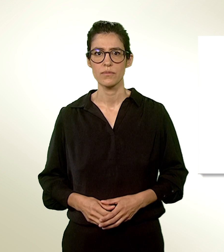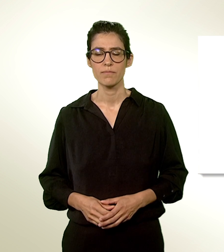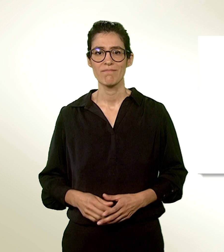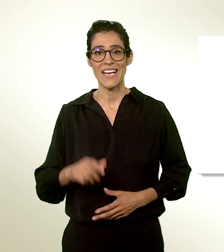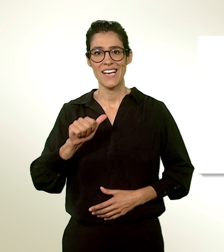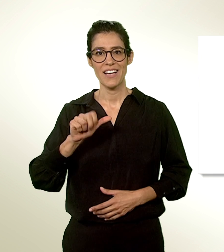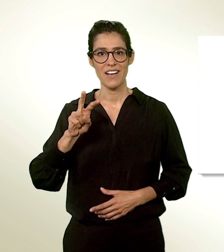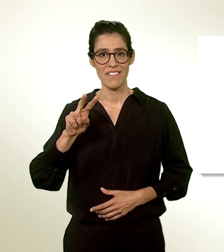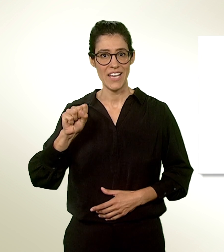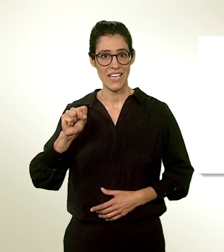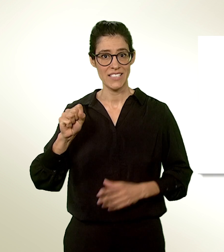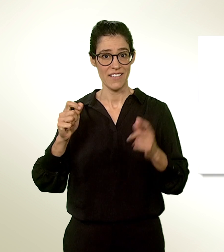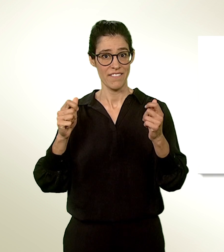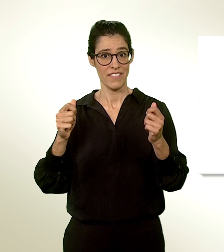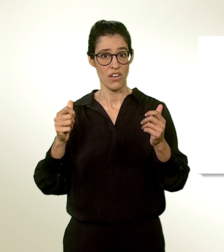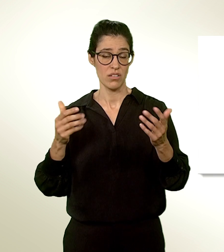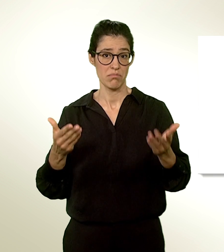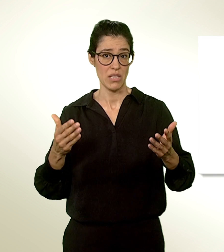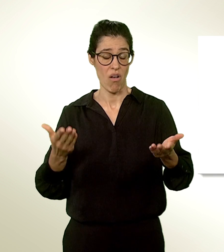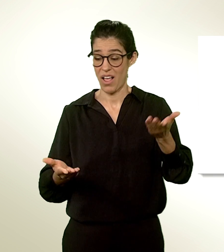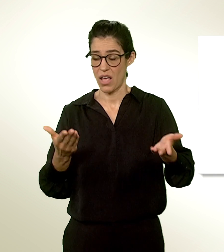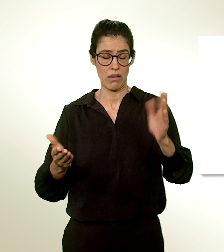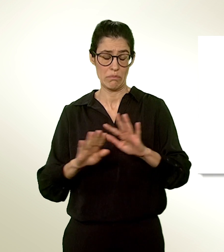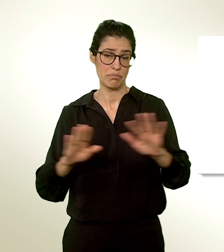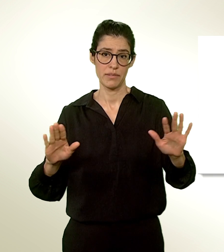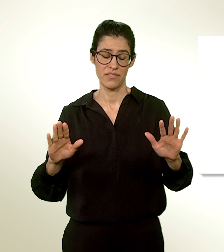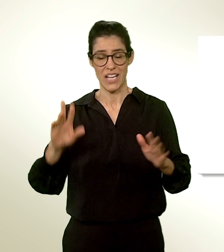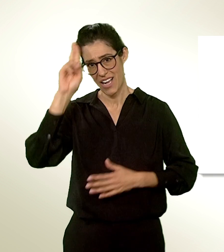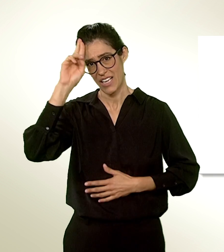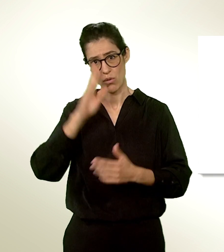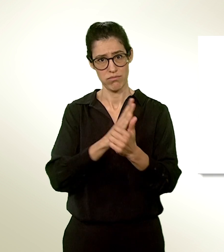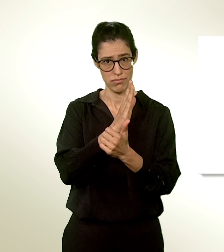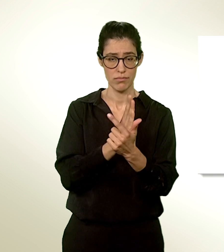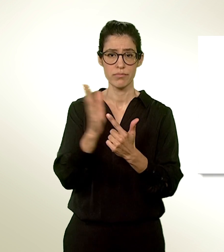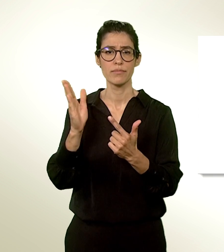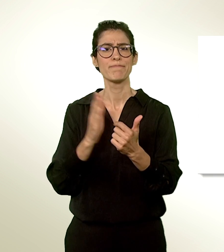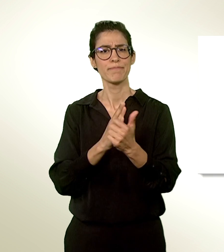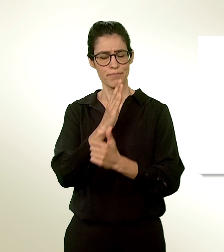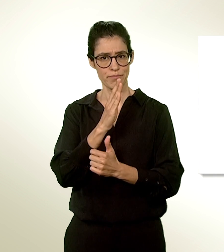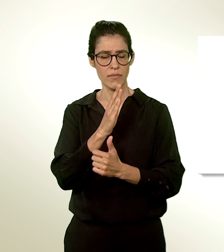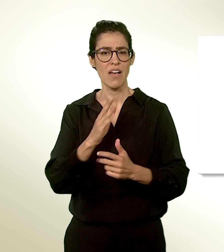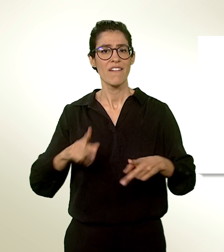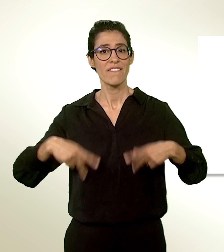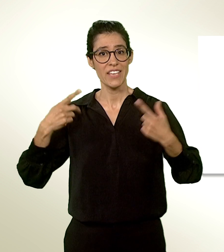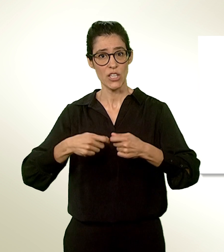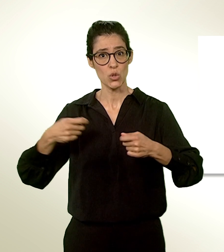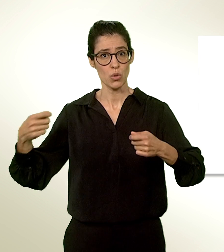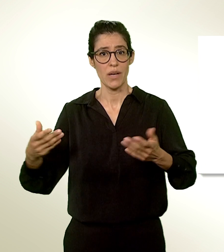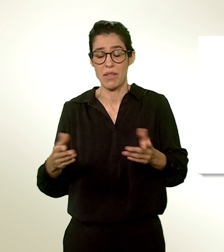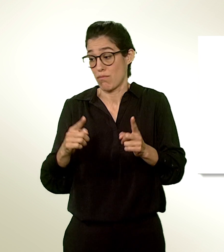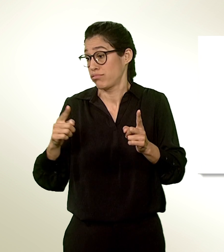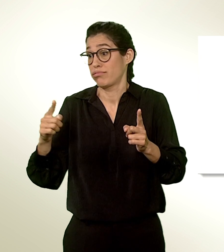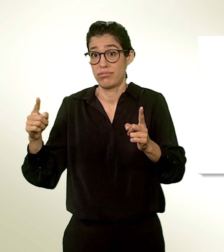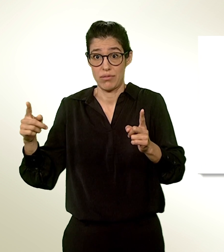Les finances de l'AVS ne sont plus équilibrées, et ce pour deux raisons. Tout d'abord, l'espérance de vie augmente, et les